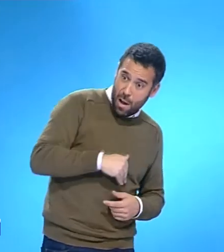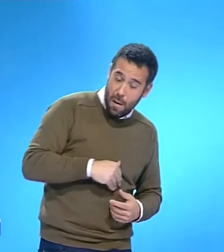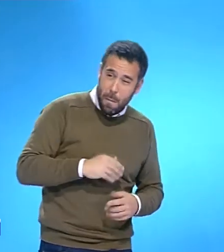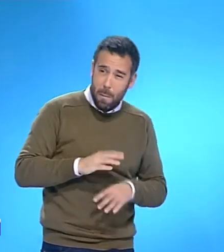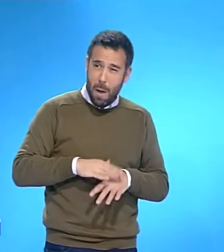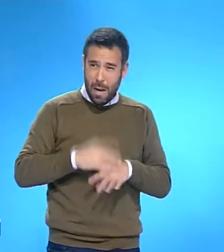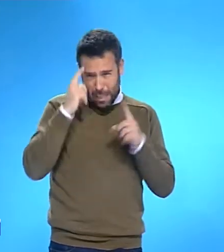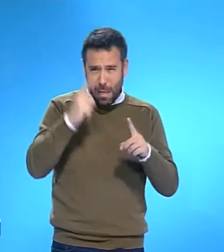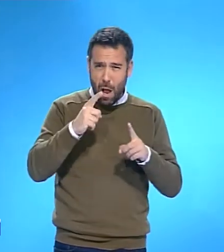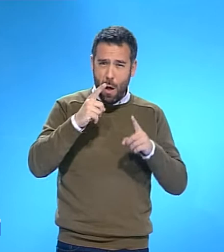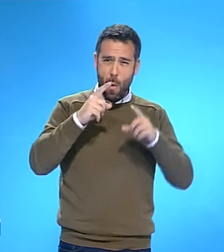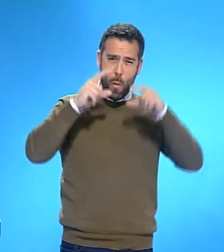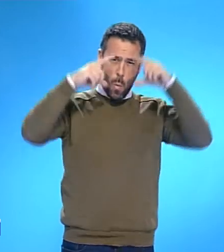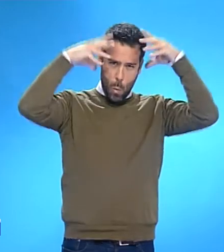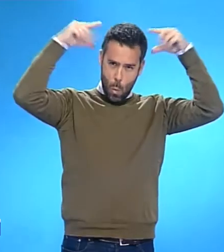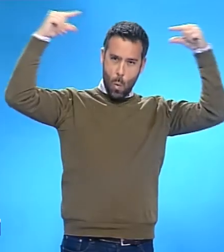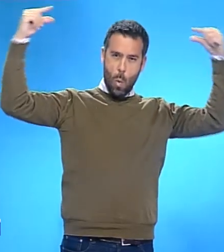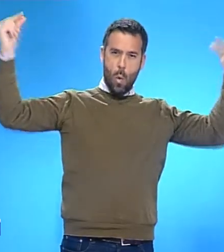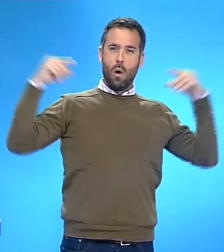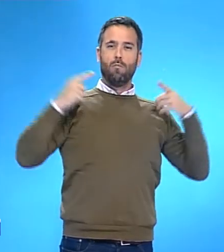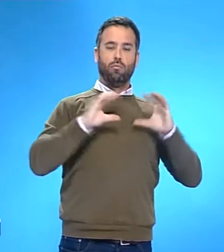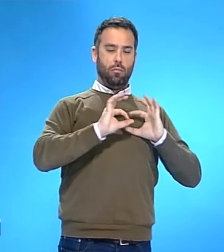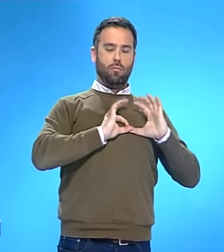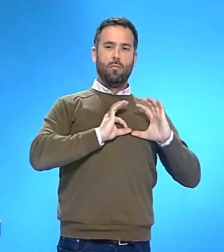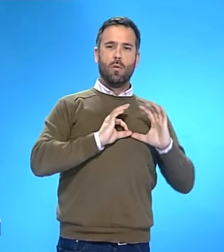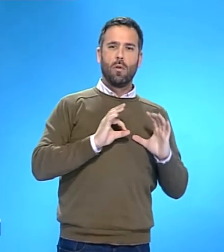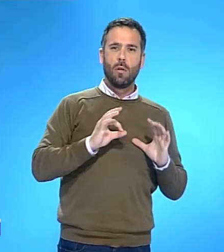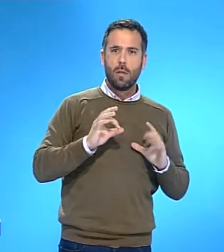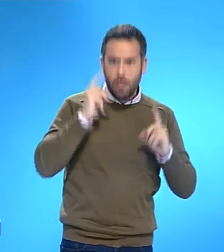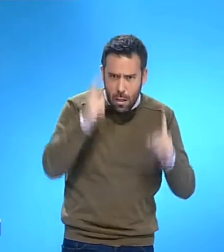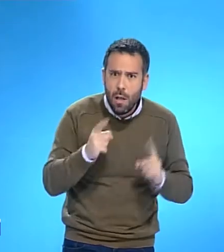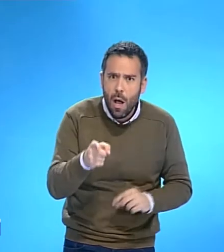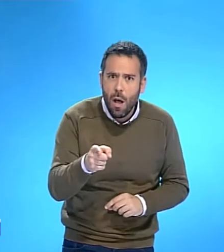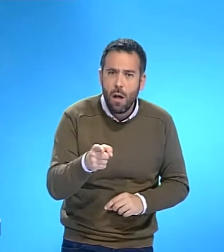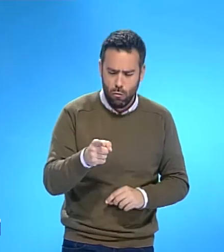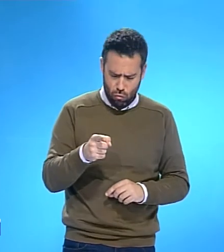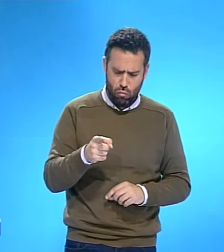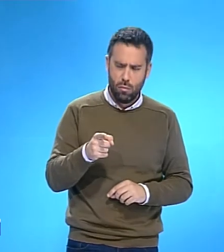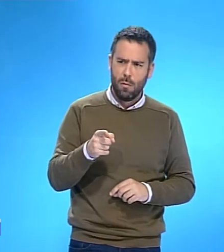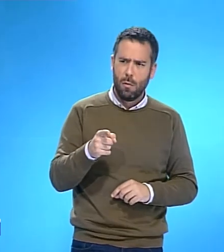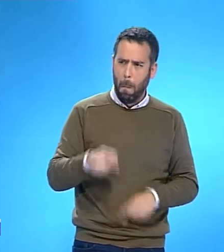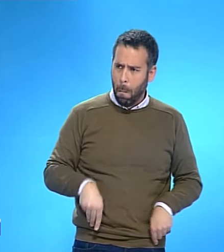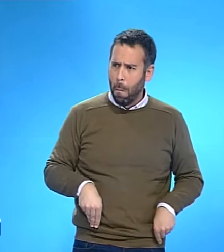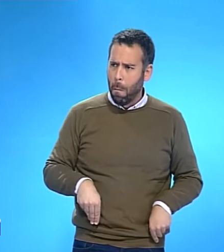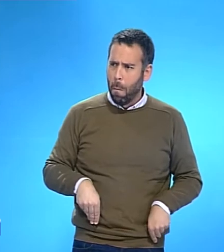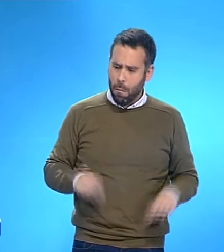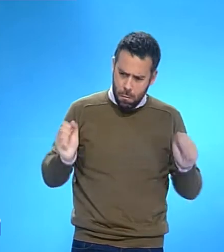¿Quieres acompañarme a luchar contra la bruja Caraba? Álvaro empezó a hablar de sus cosas, como hacía siempre en las conversaciones